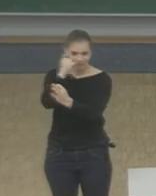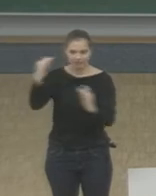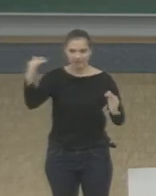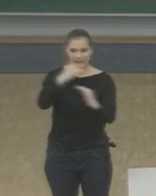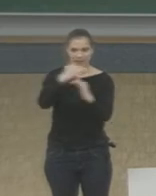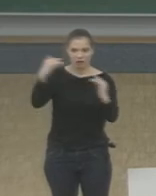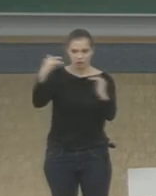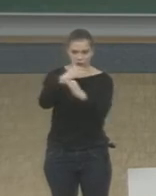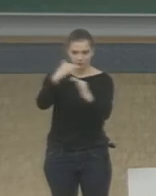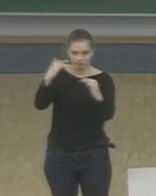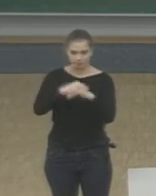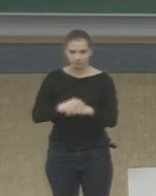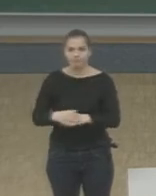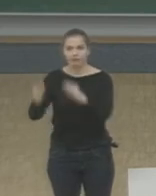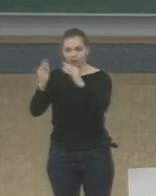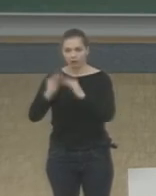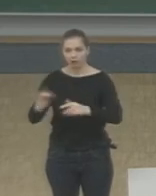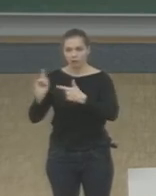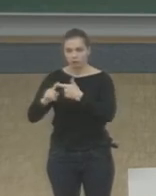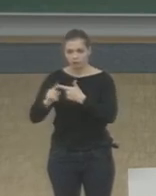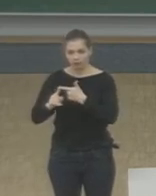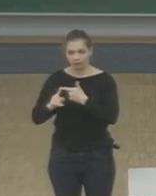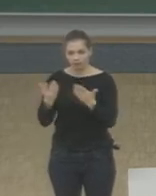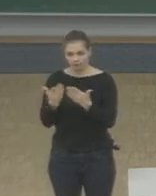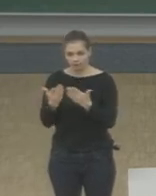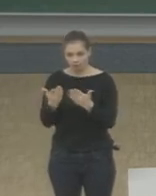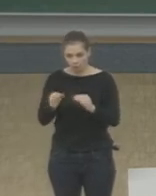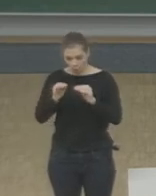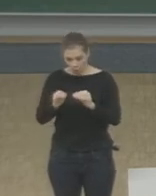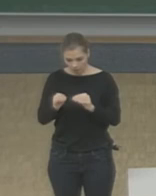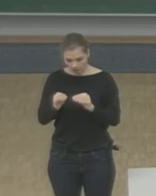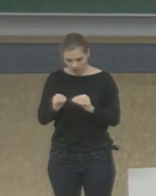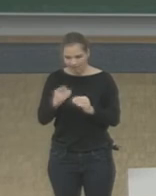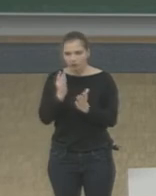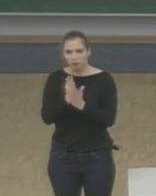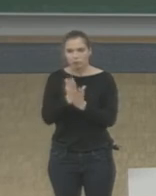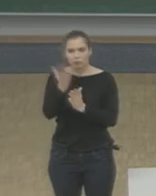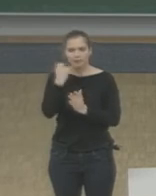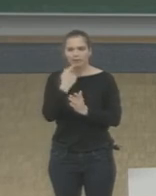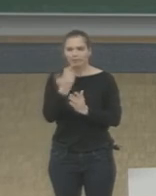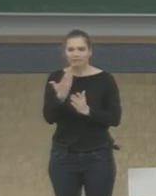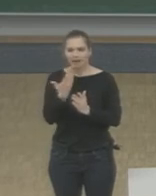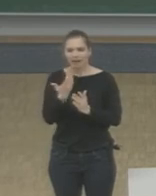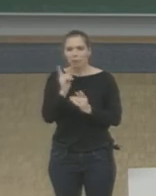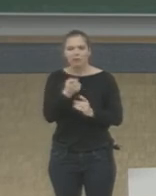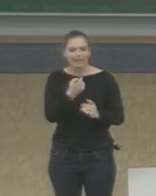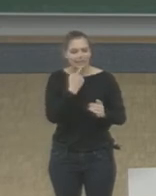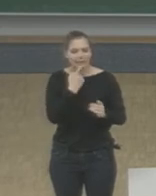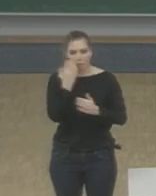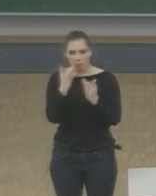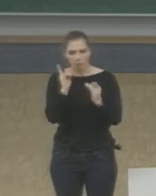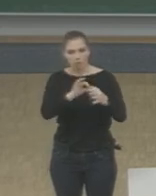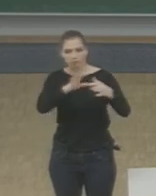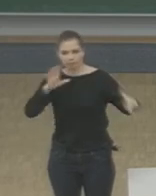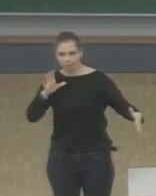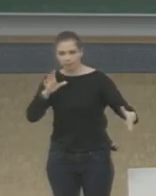Punkt 2. Schon im Unterricht als Prozess der Befreiung vom Gegenstand hatte Fischer argumentiert, dass eben dieser